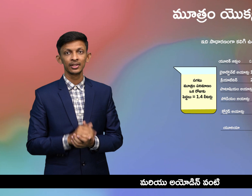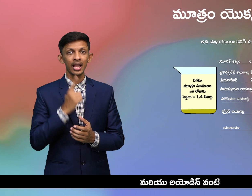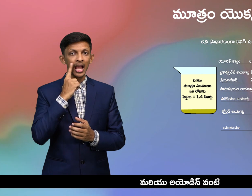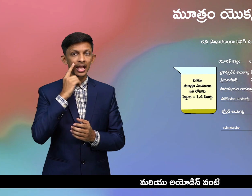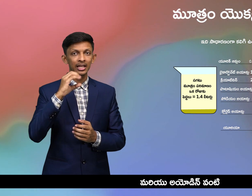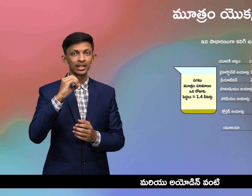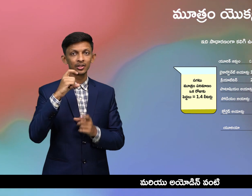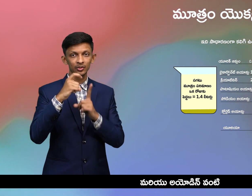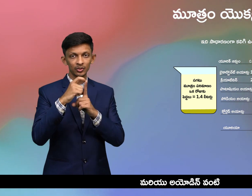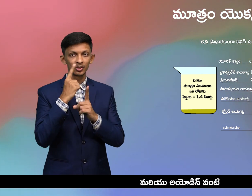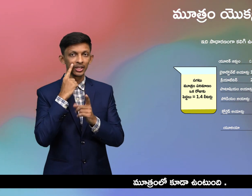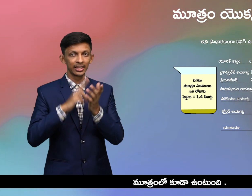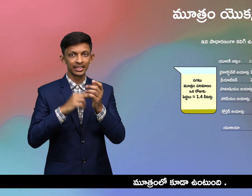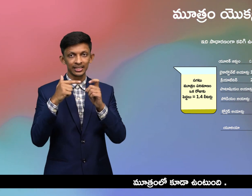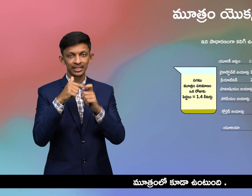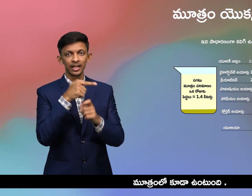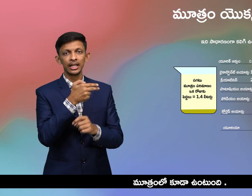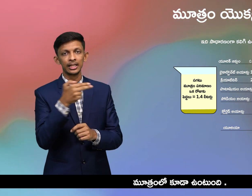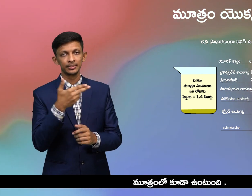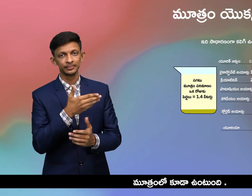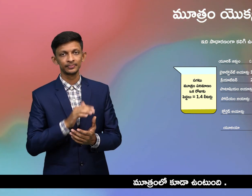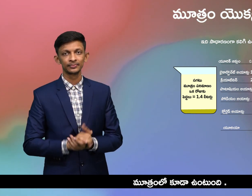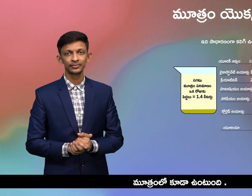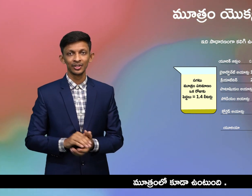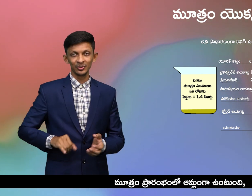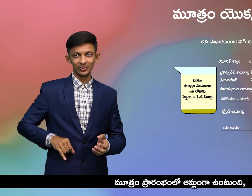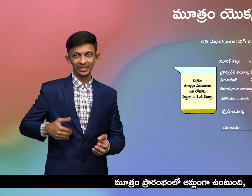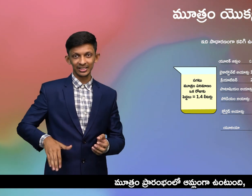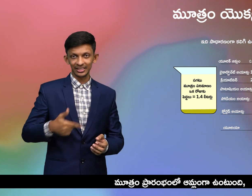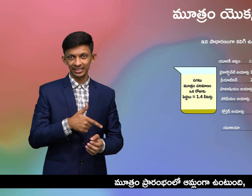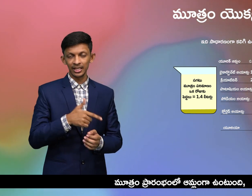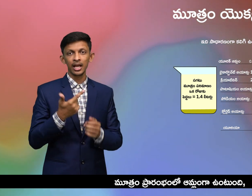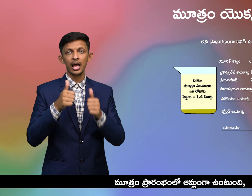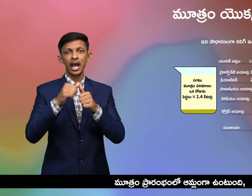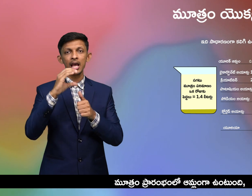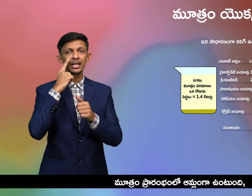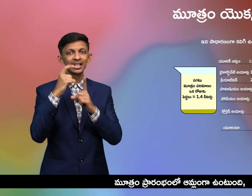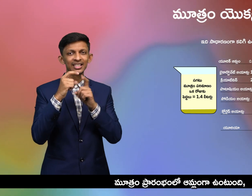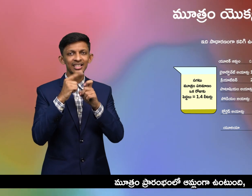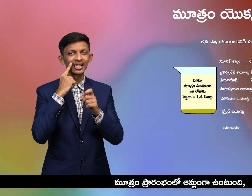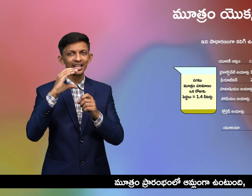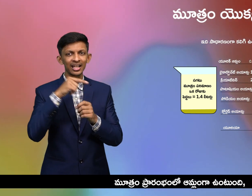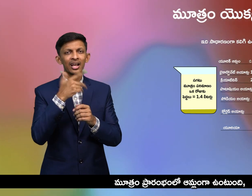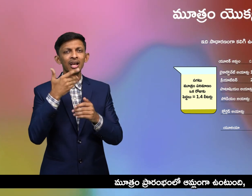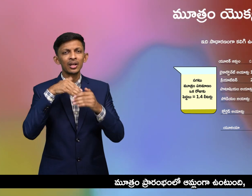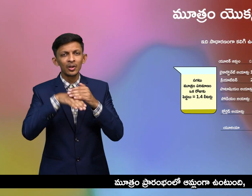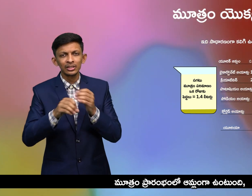మరియు అయోడిన్ వంటి మూత్రంలో కూడా ఉంటుంది. మూత్రం ప్రారంభంలో ఆమ్లంగా ఉంటుంది.